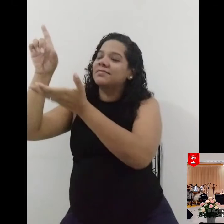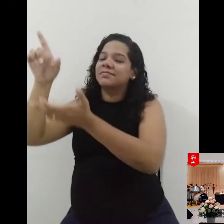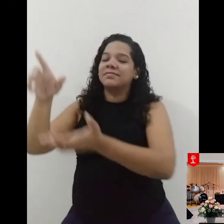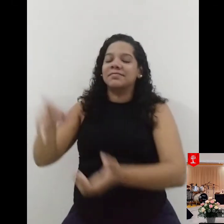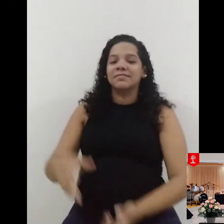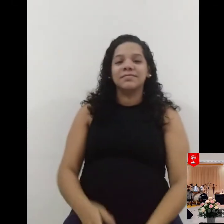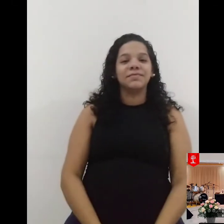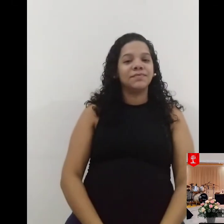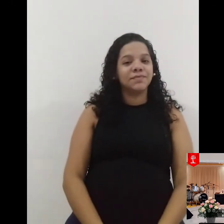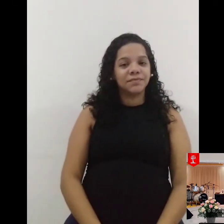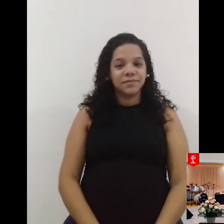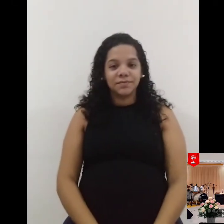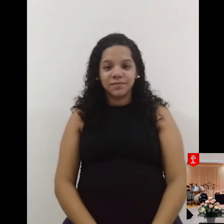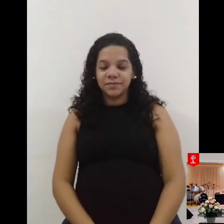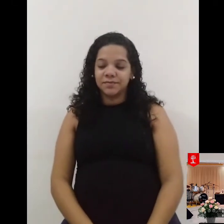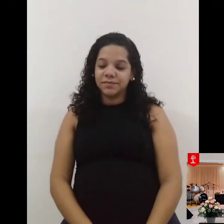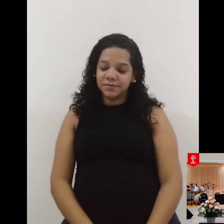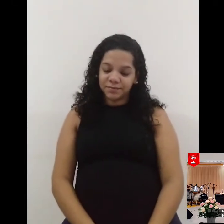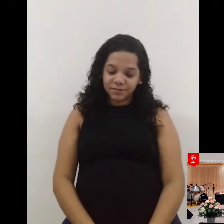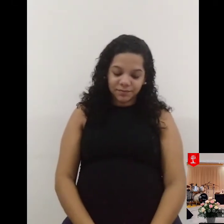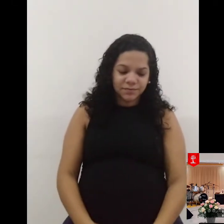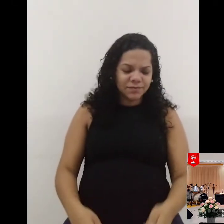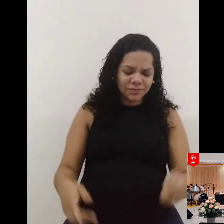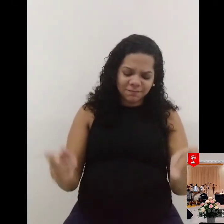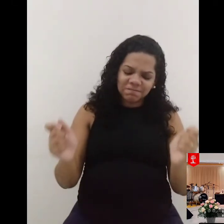Esse lugar é no Senhor.